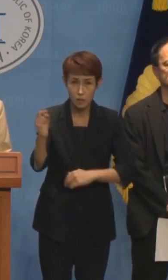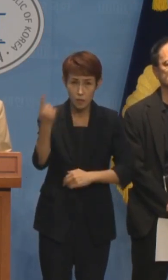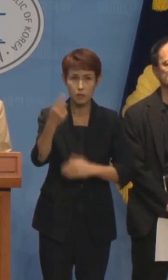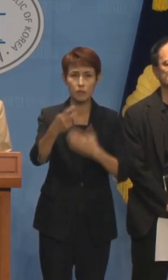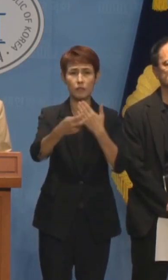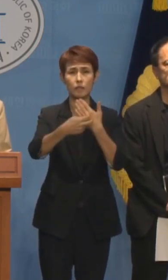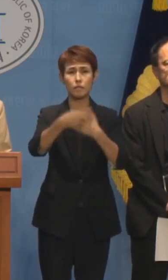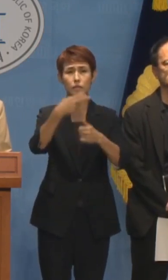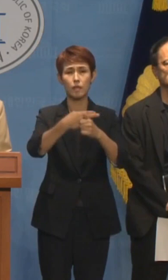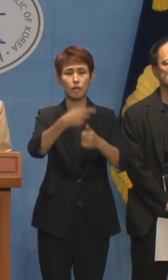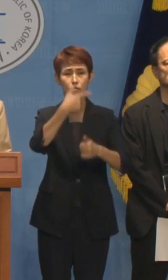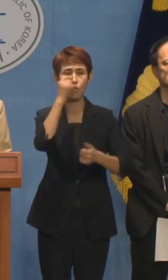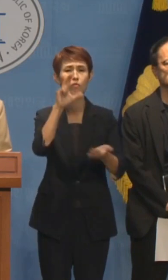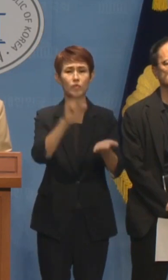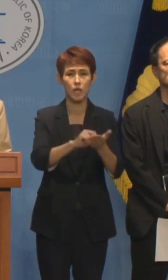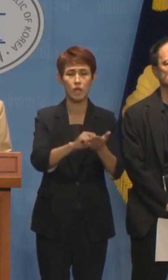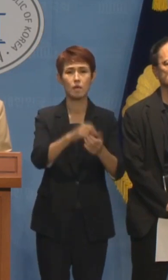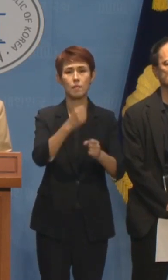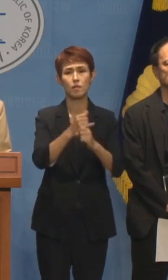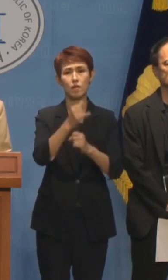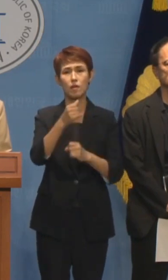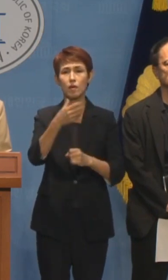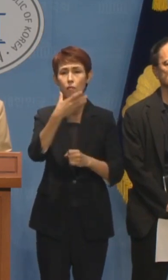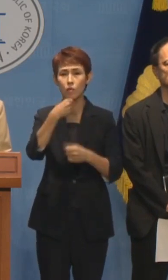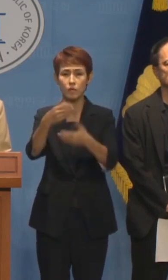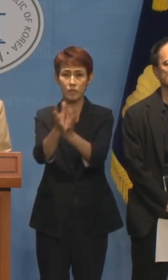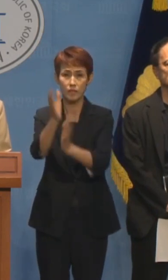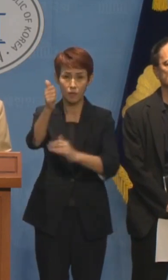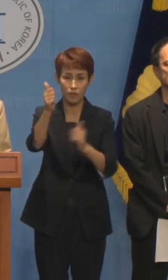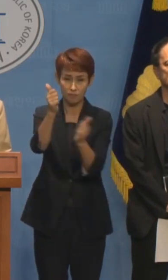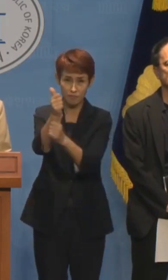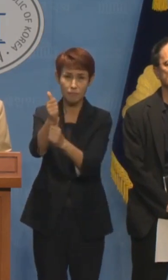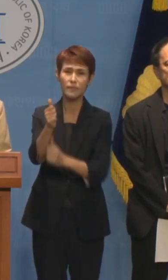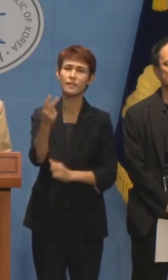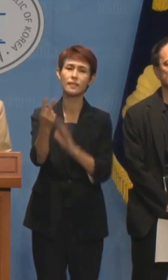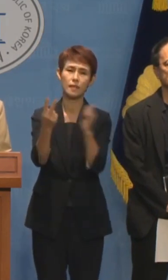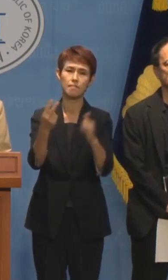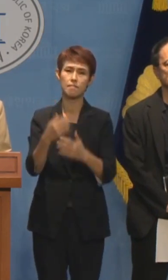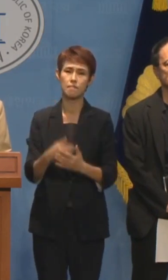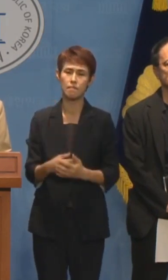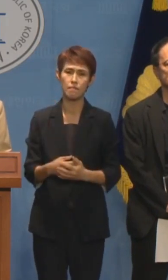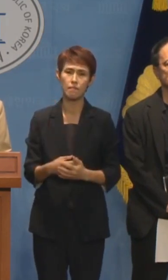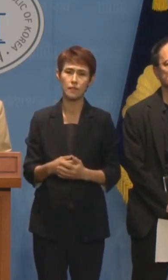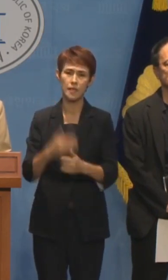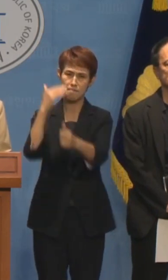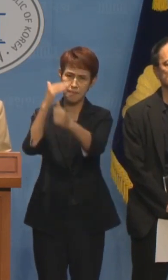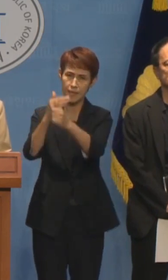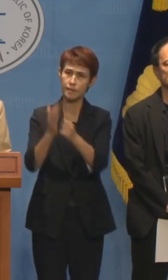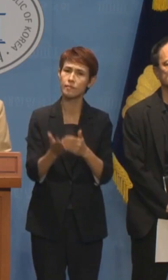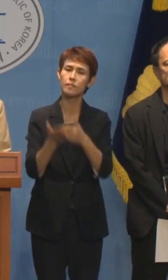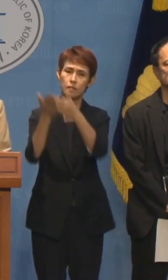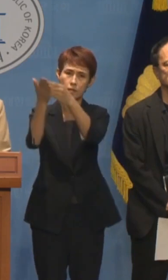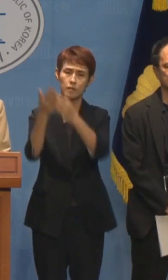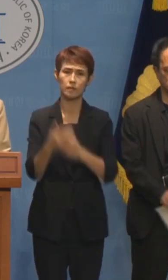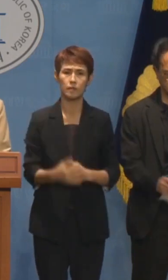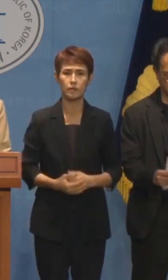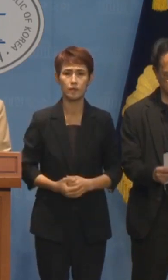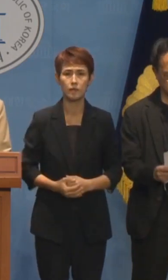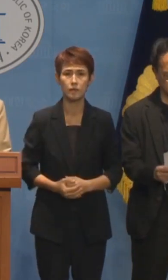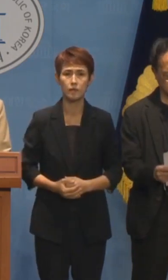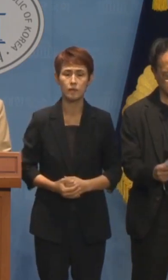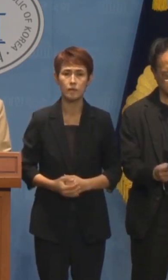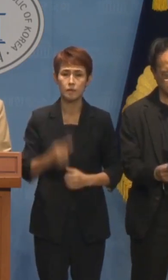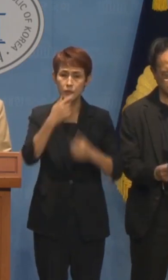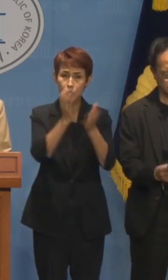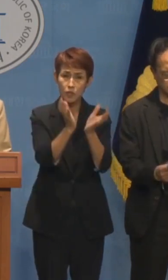초래한 조규용 장관 박민수 차관 등 책임자들에 대한 문책과 경지를 요구합니다 다시 한번